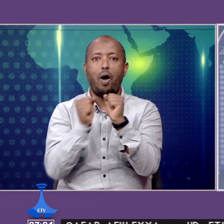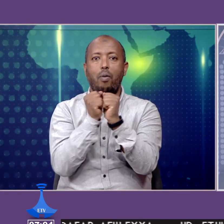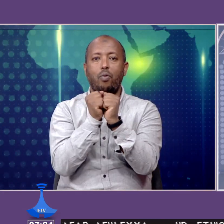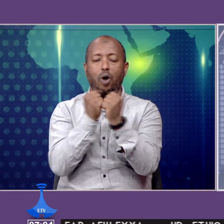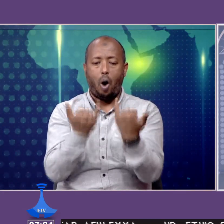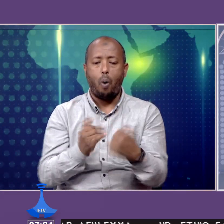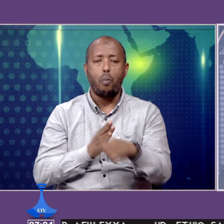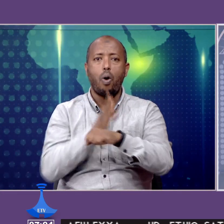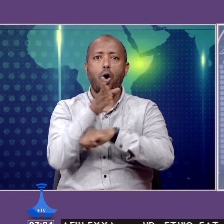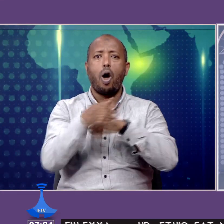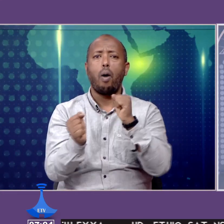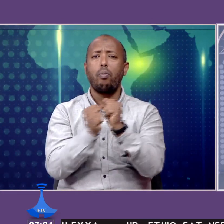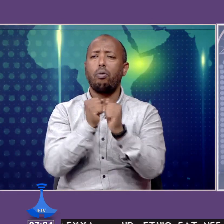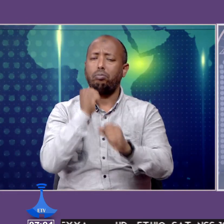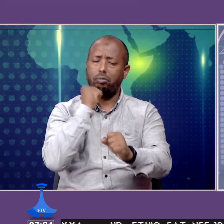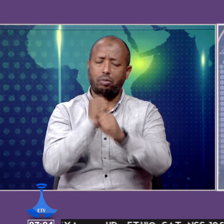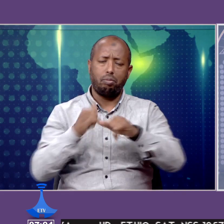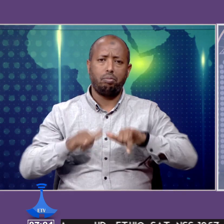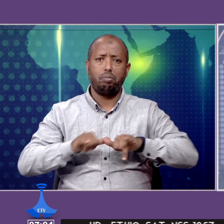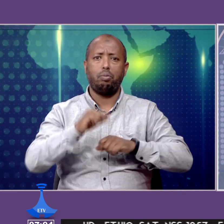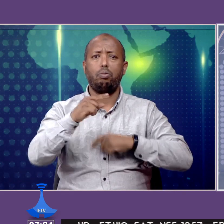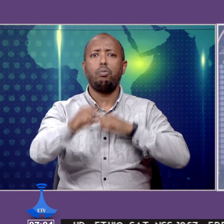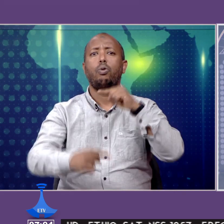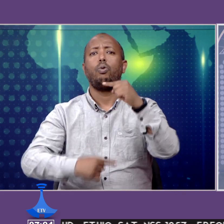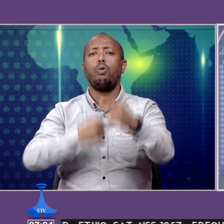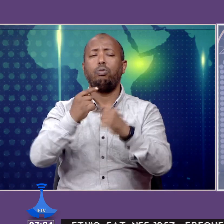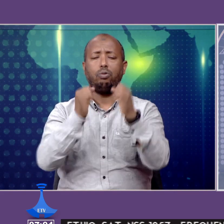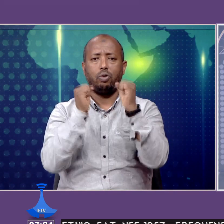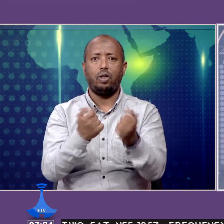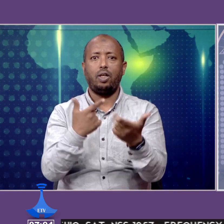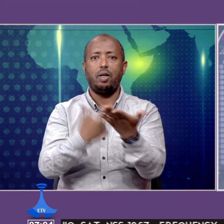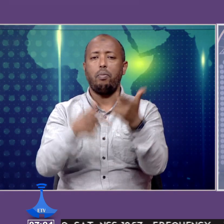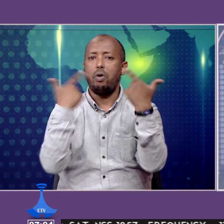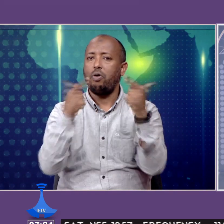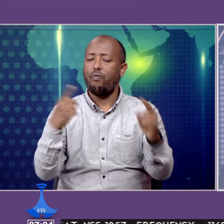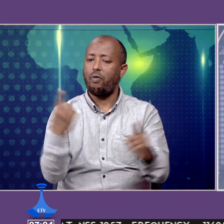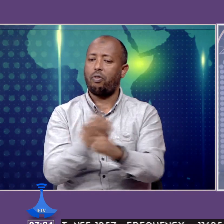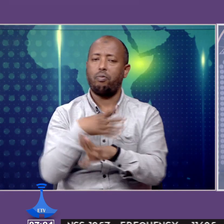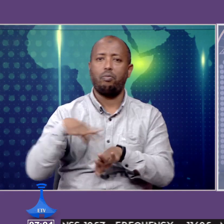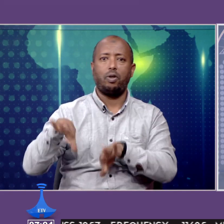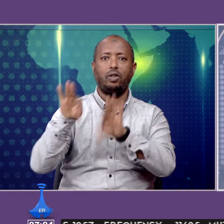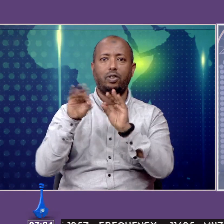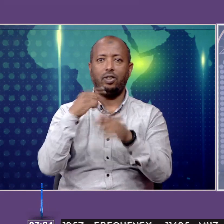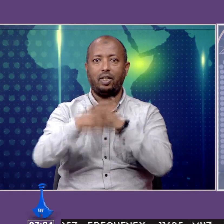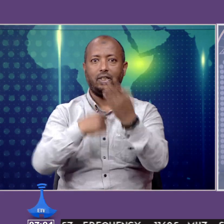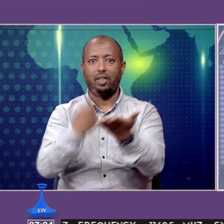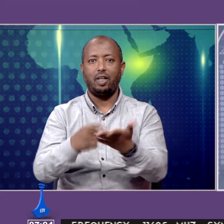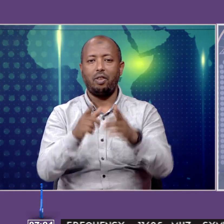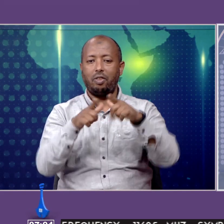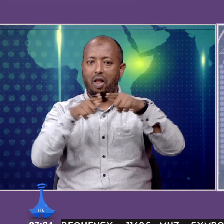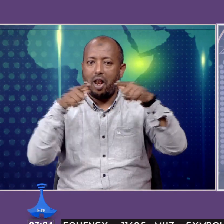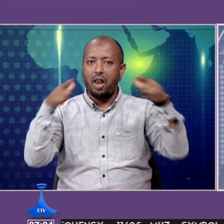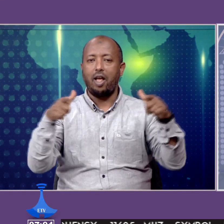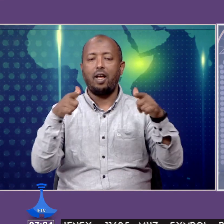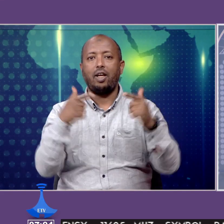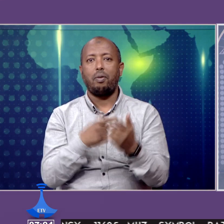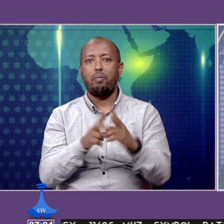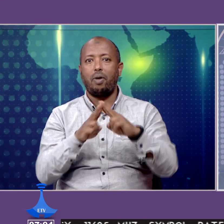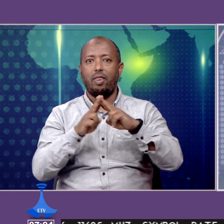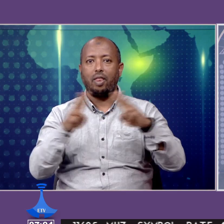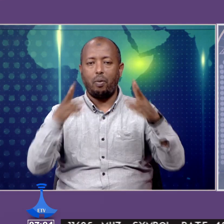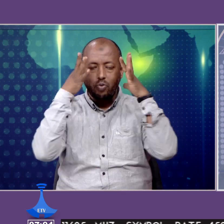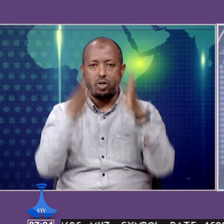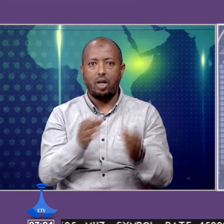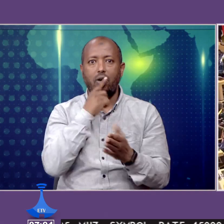በኋላ አብረን መጓዝ የምንችልበት እድል የሚፈጥርልን ነው። ስለዚህ ይሄ ትልቅ ዲሲሽን ነው።